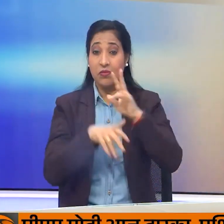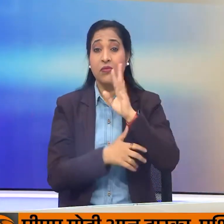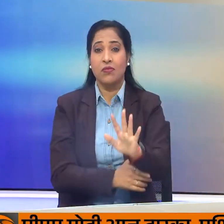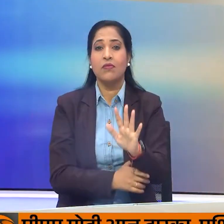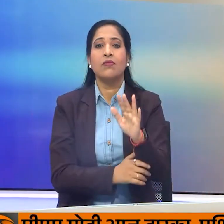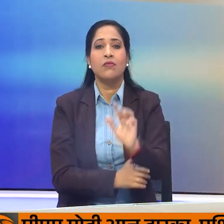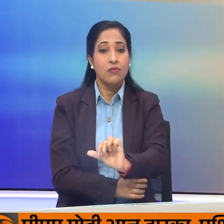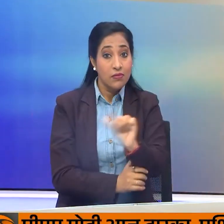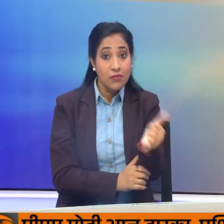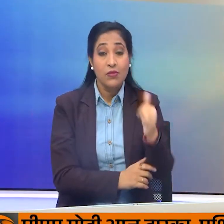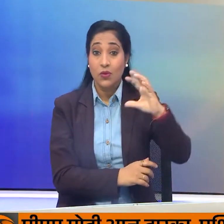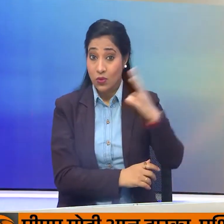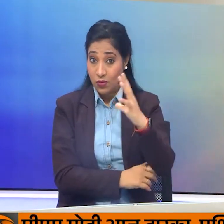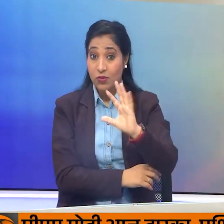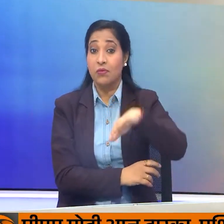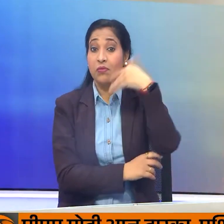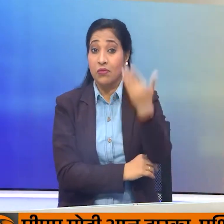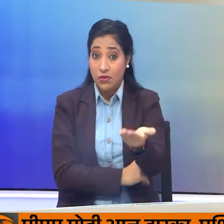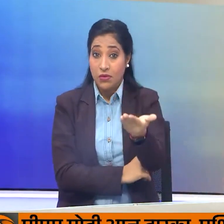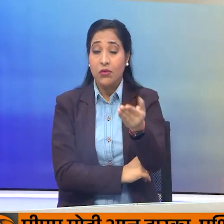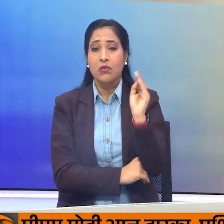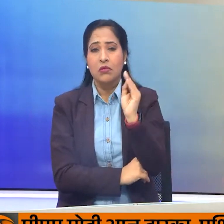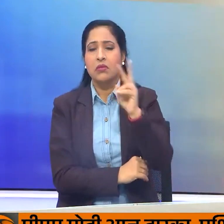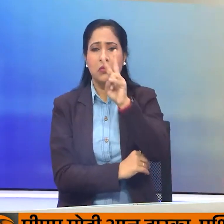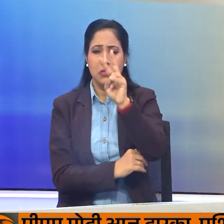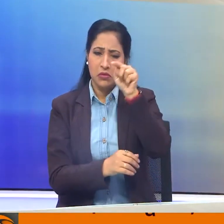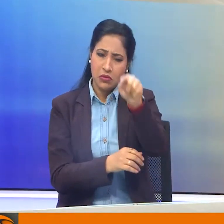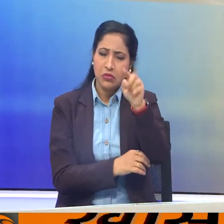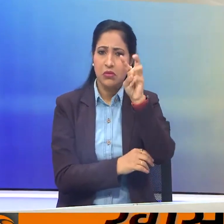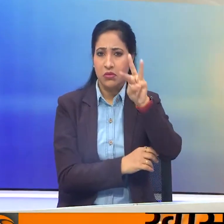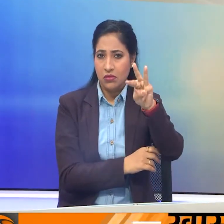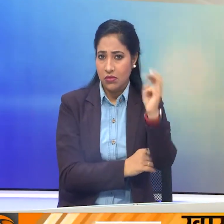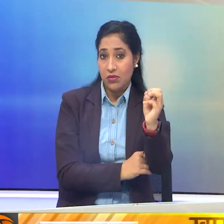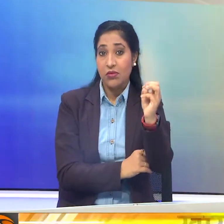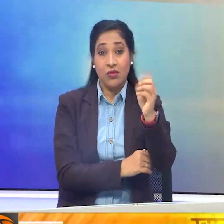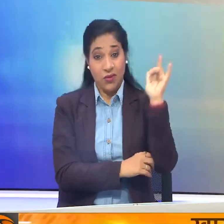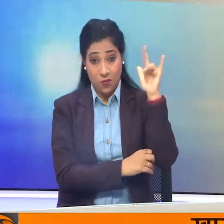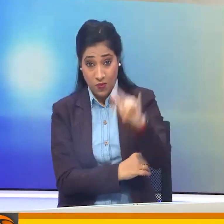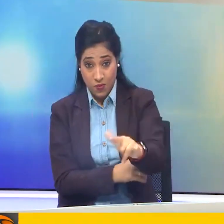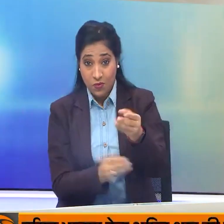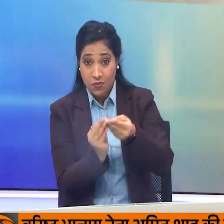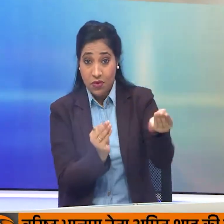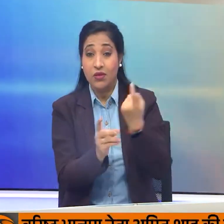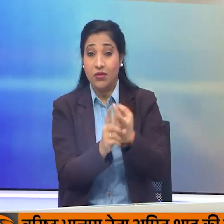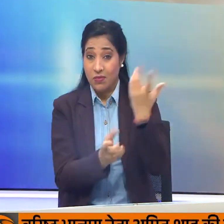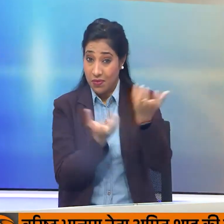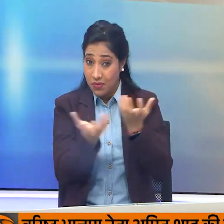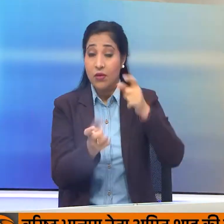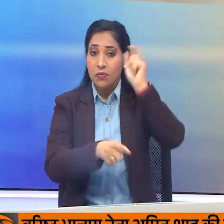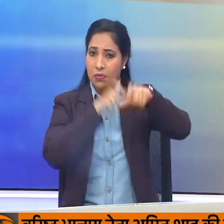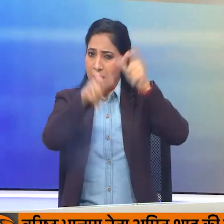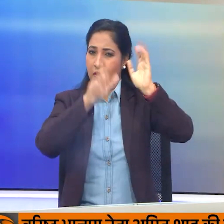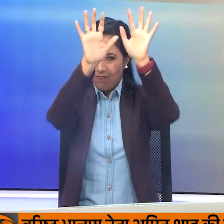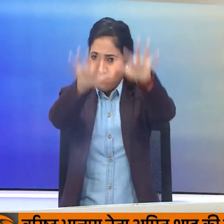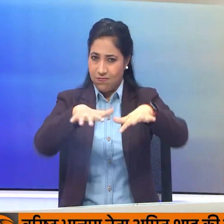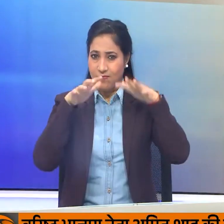करेंगे। इसके बाद में दोपहर में करीब 2:30 बजे श्रावस्ती एयरपोर्ट के सामने कटरा बाजार में जनसभा को संबोधित